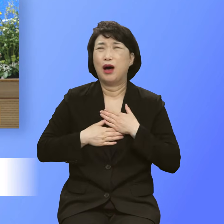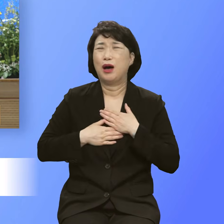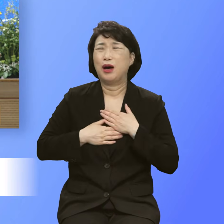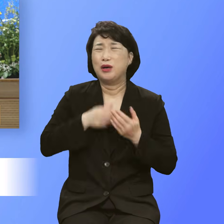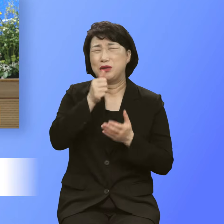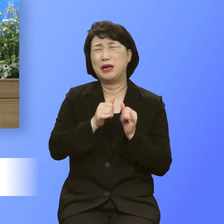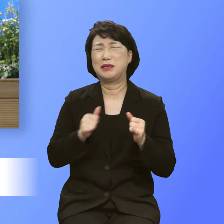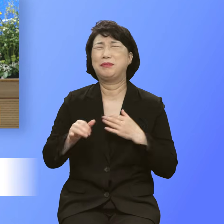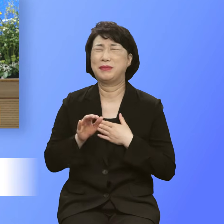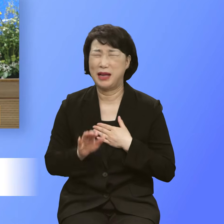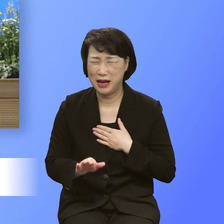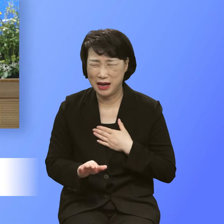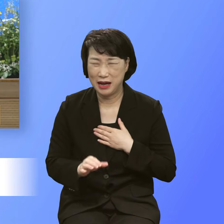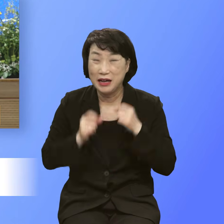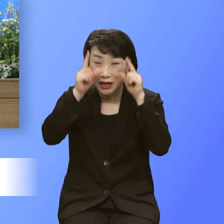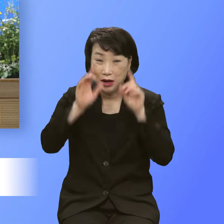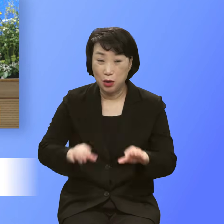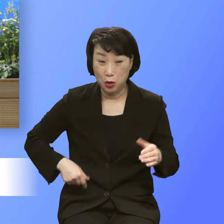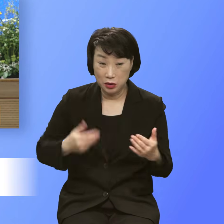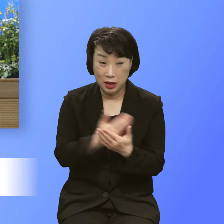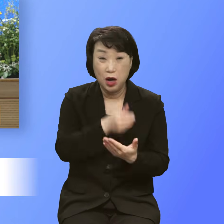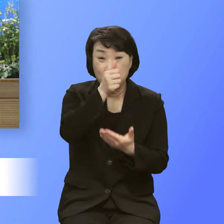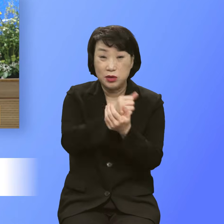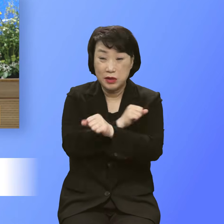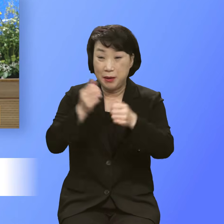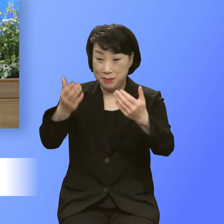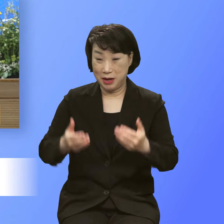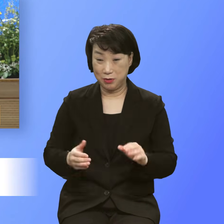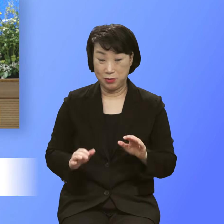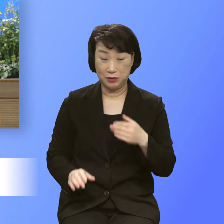깨닫고 내가 회개하고 제사 받고